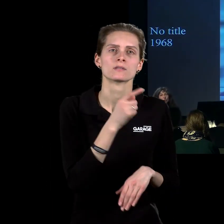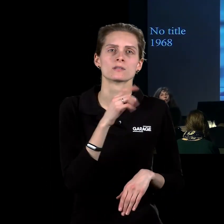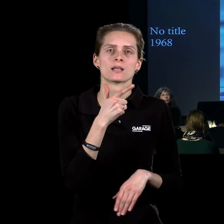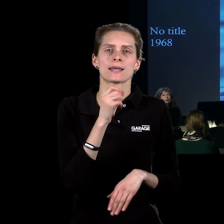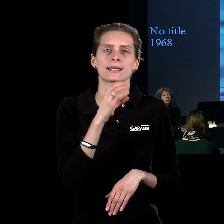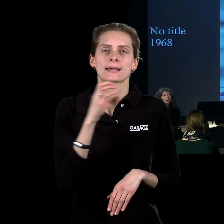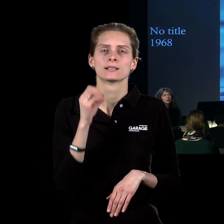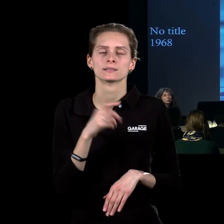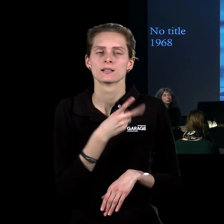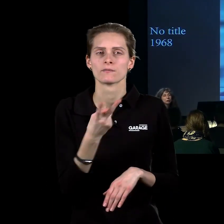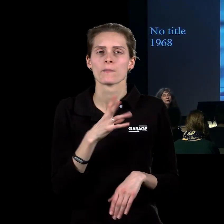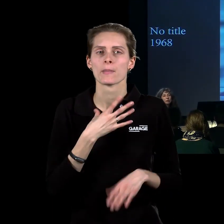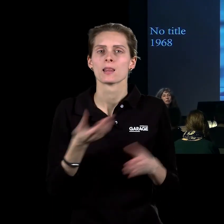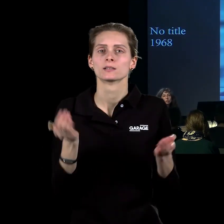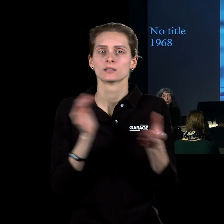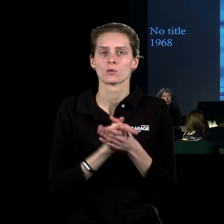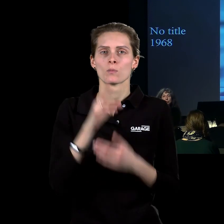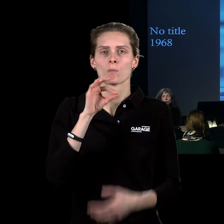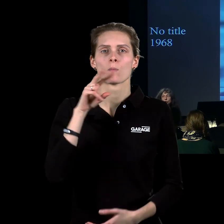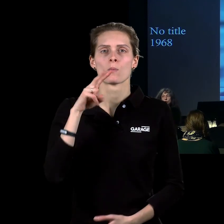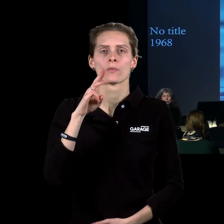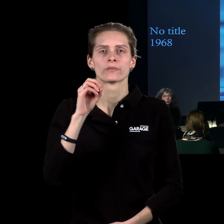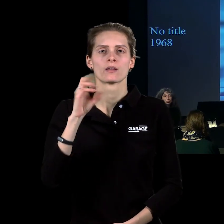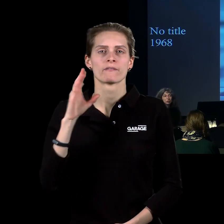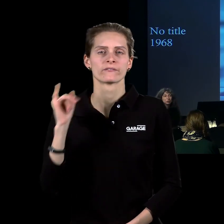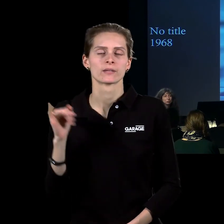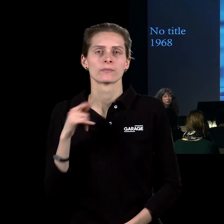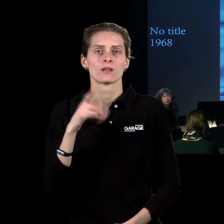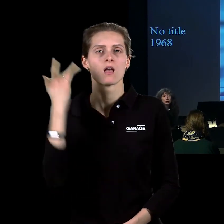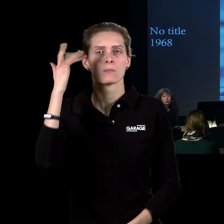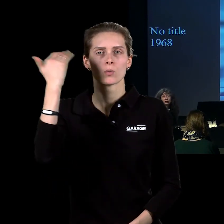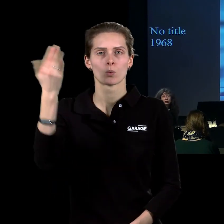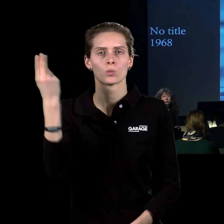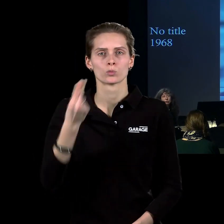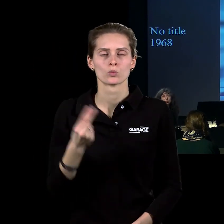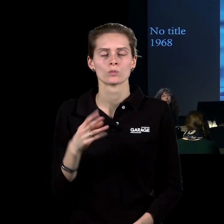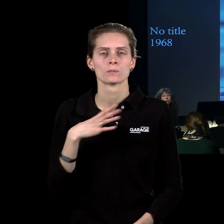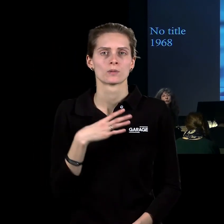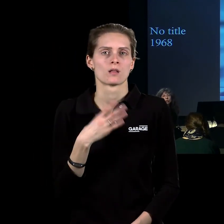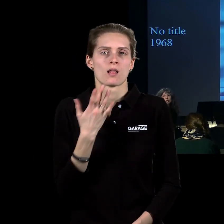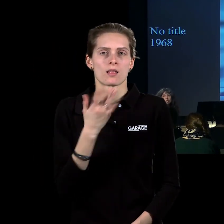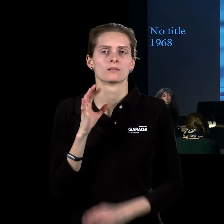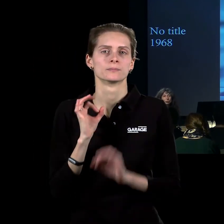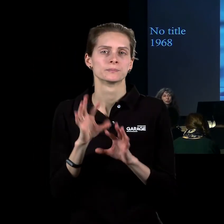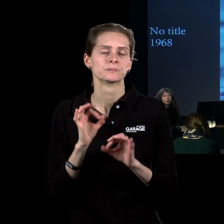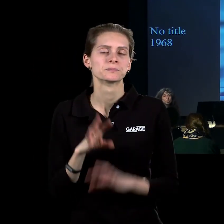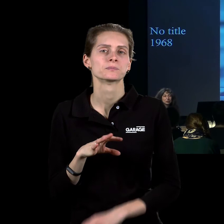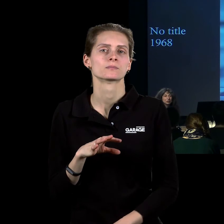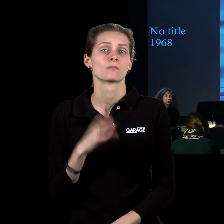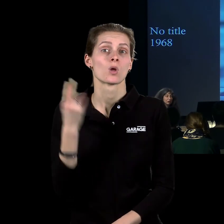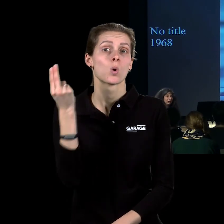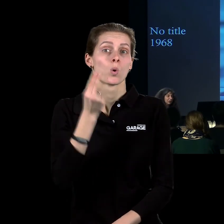были знакомы, это Пол Текаби, американский художник, о котором мы говорили, да, на одной из лекций, художник, который